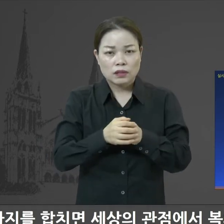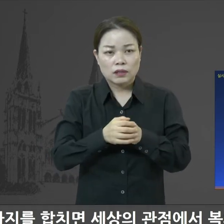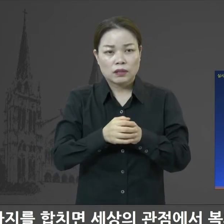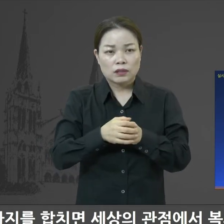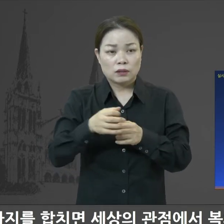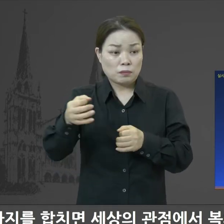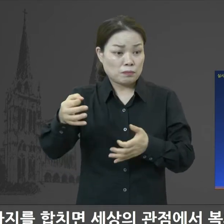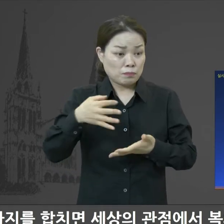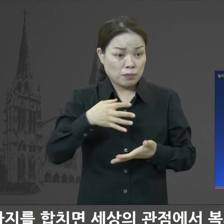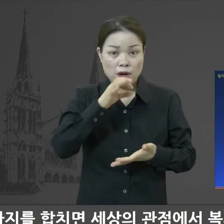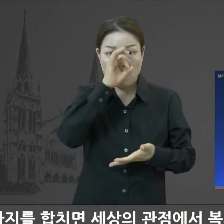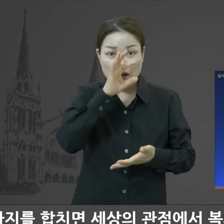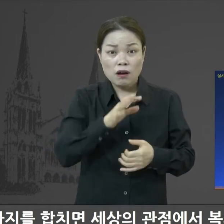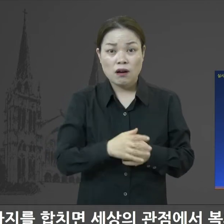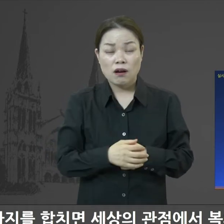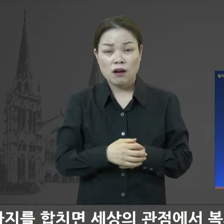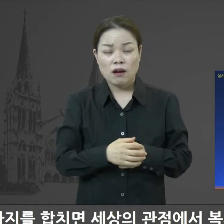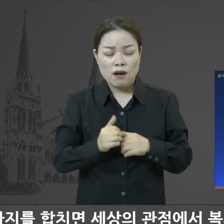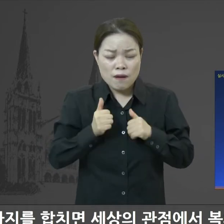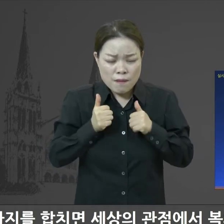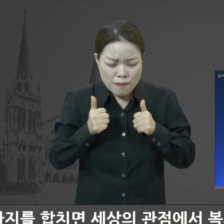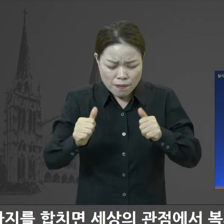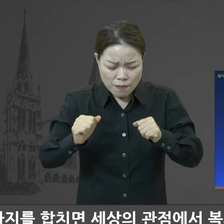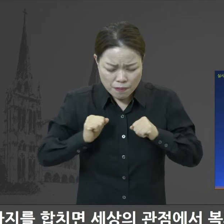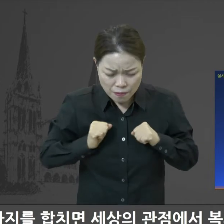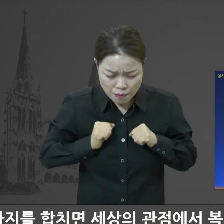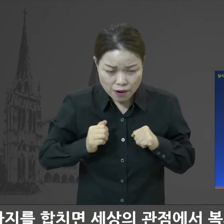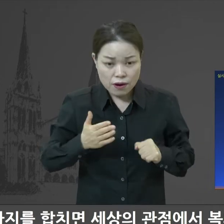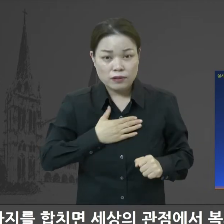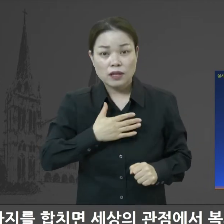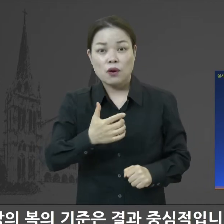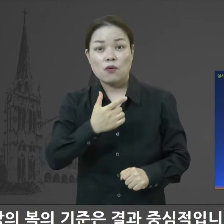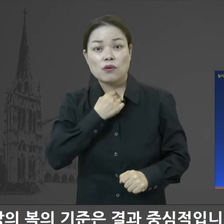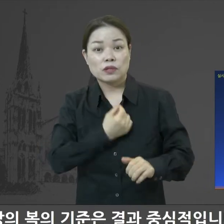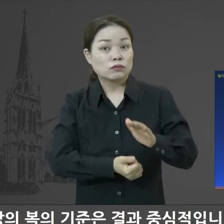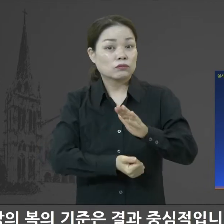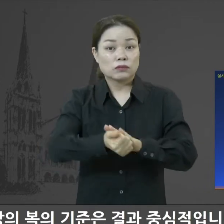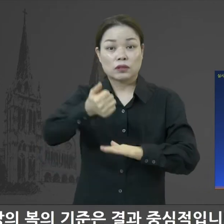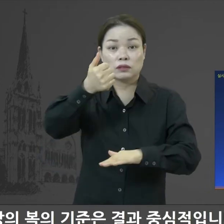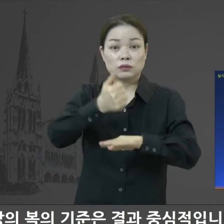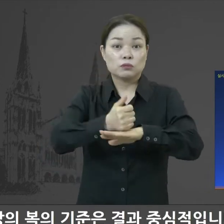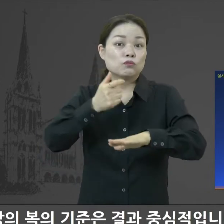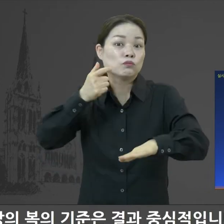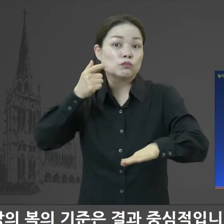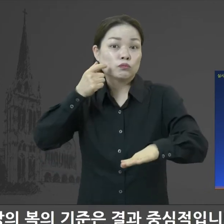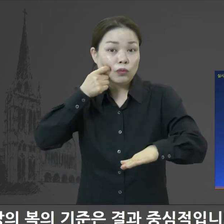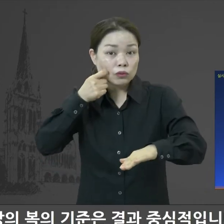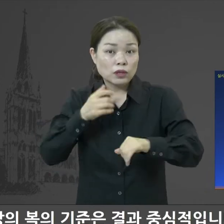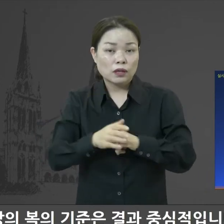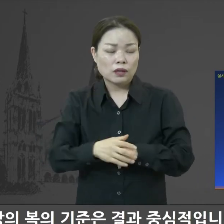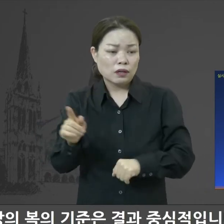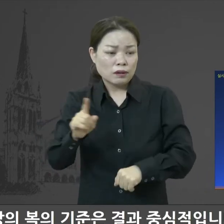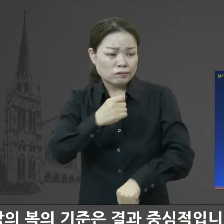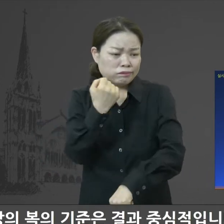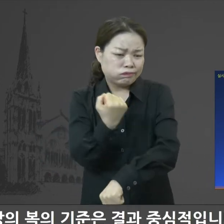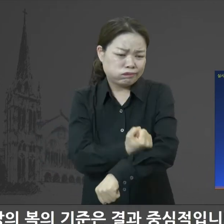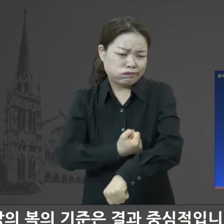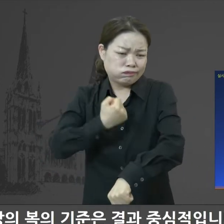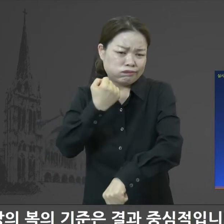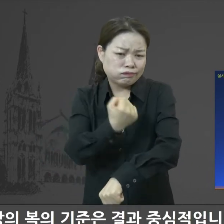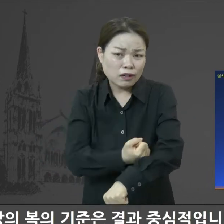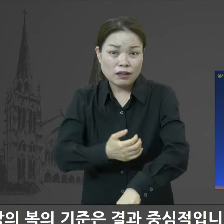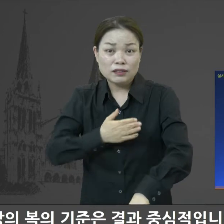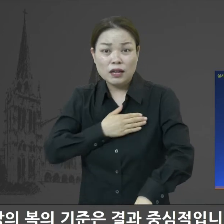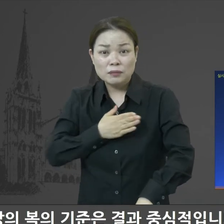못한다면, 아무리 노력을 해도 내가 원하는 것을 하지 못하게 된다면, 아무리 수고를 해도